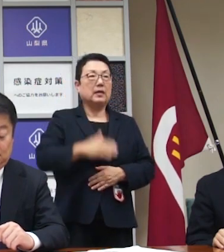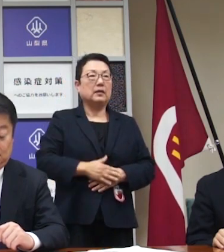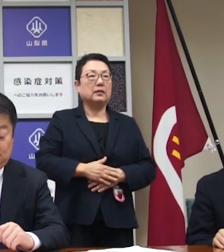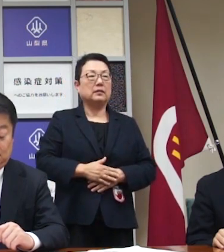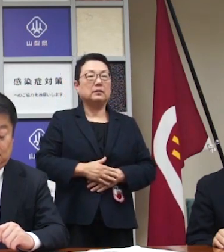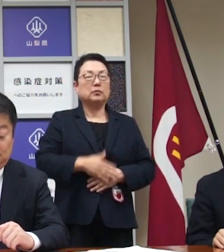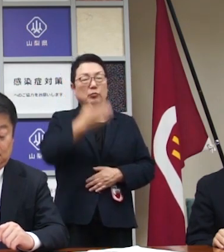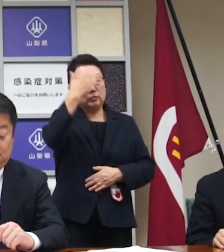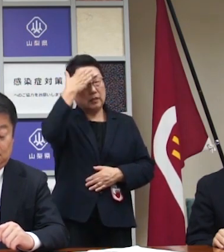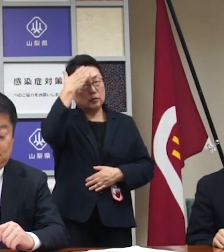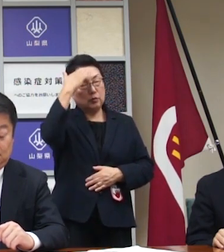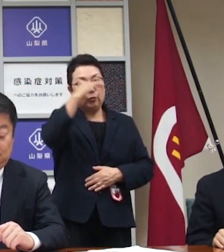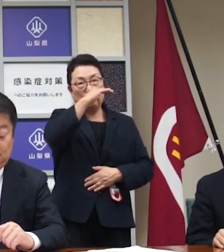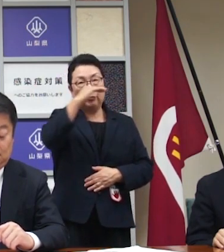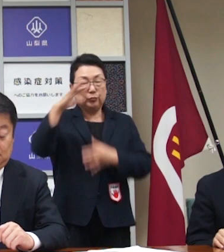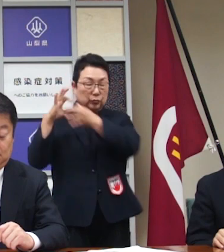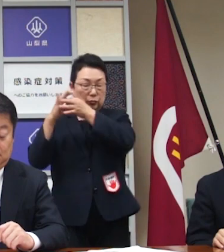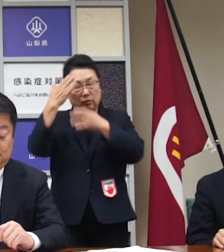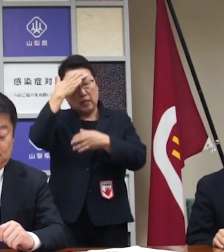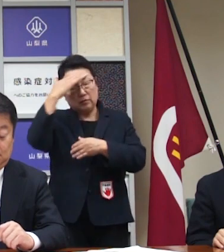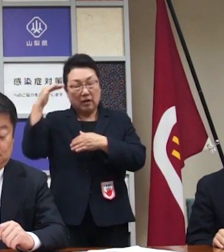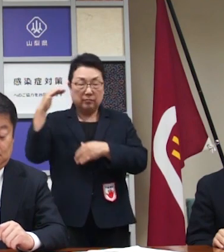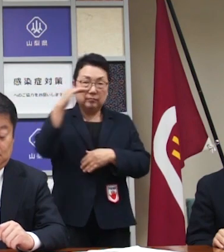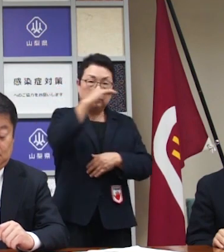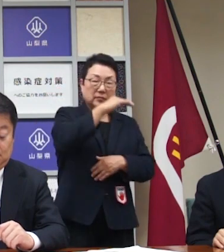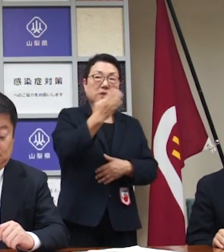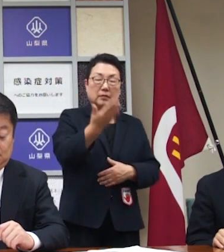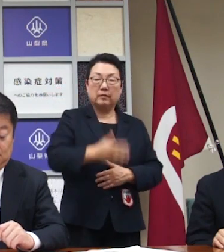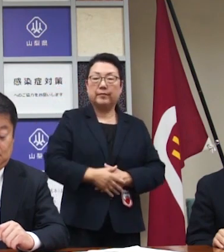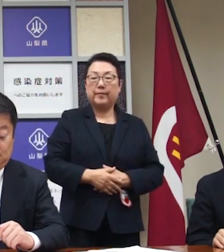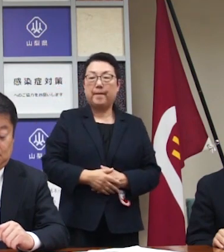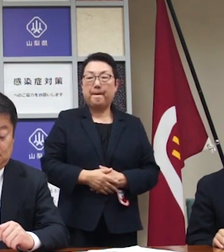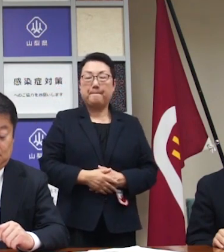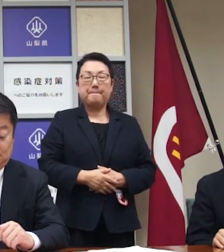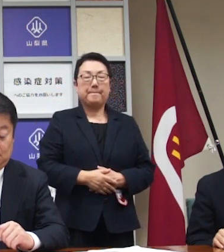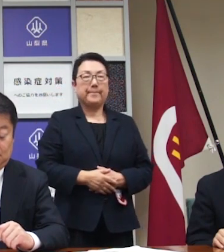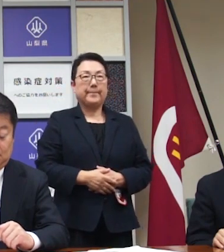っと発熱の症状が続いてたんでしょうか。